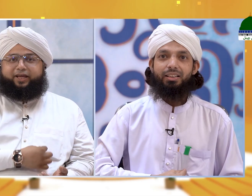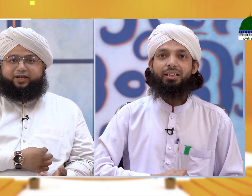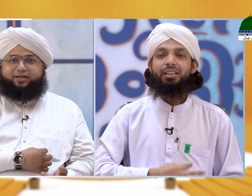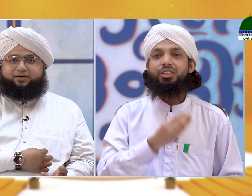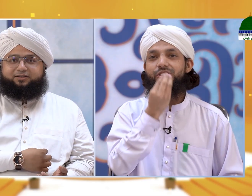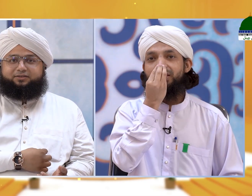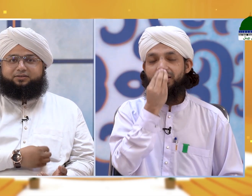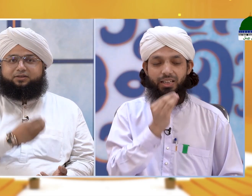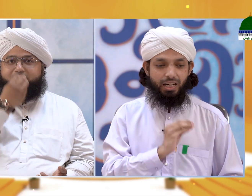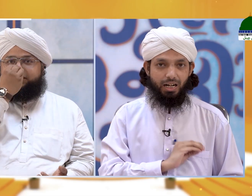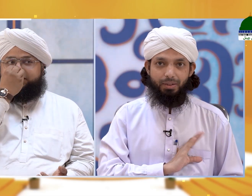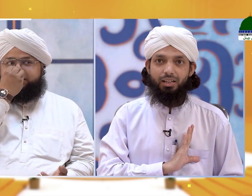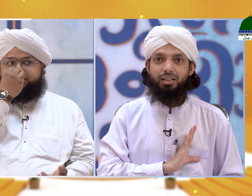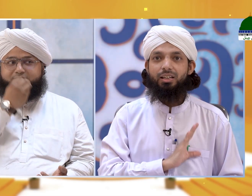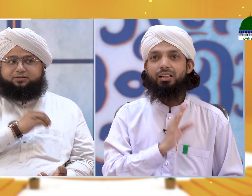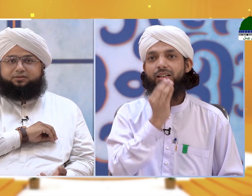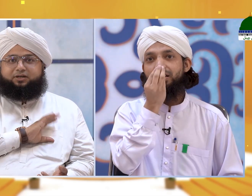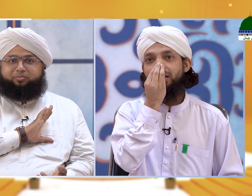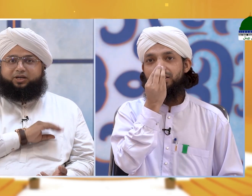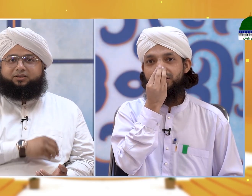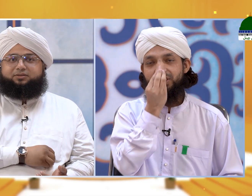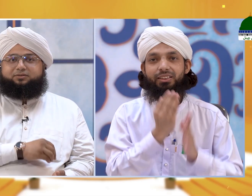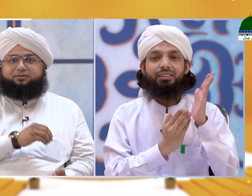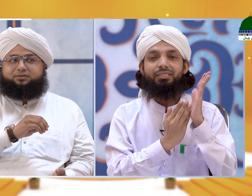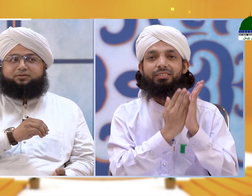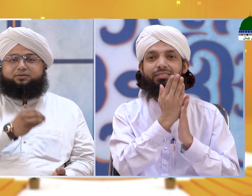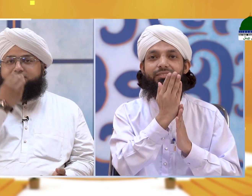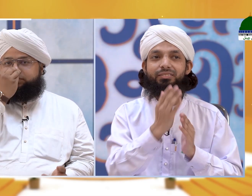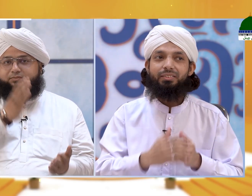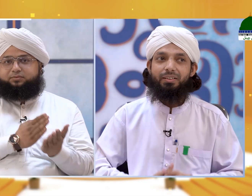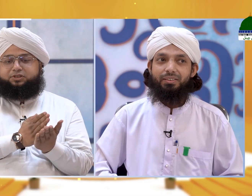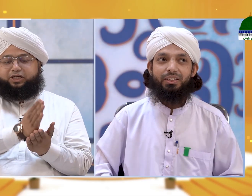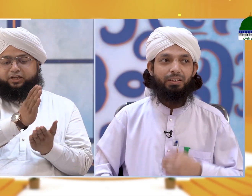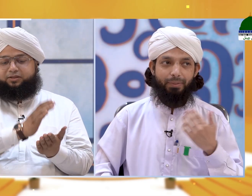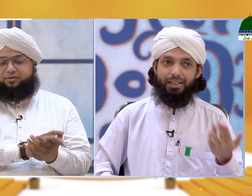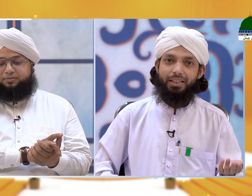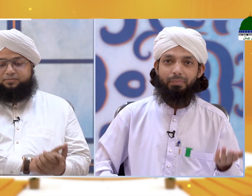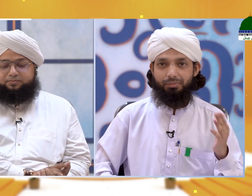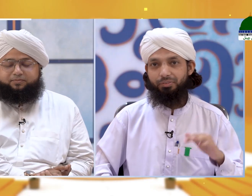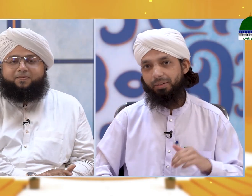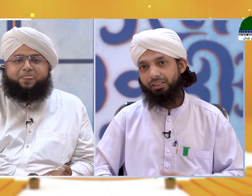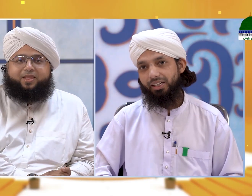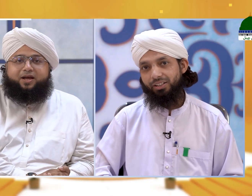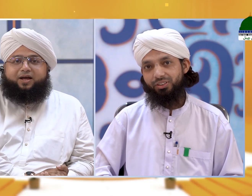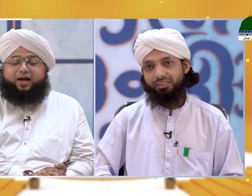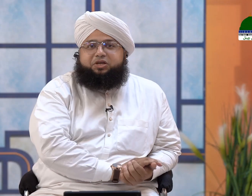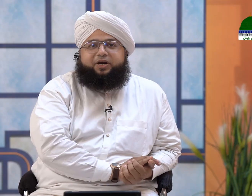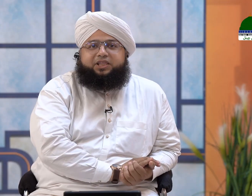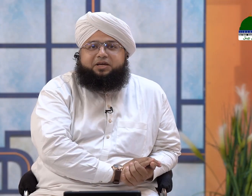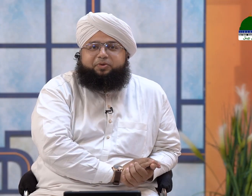نیک، عمل، عمل، جنت۔ جنت پہلے آئے گا، بعد میں پھر عمل کا آئے گا اشارہ۔ جی بڑھتے ہیں اپنے